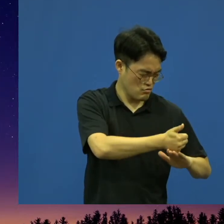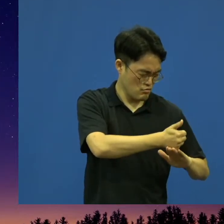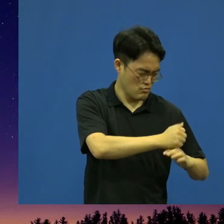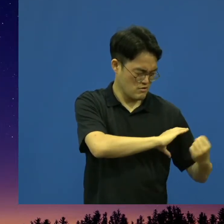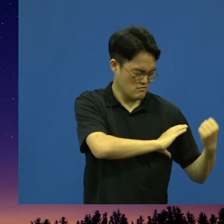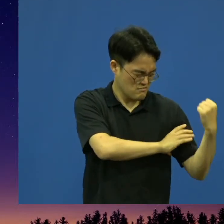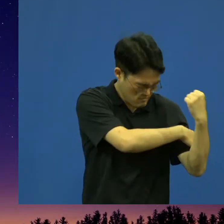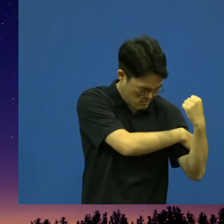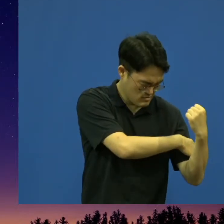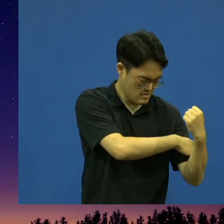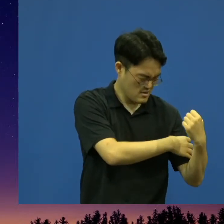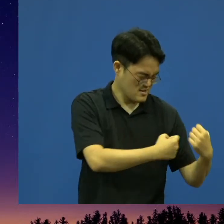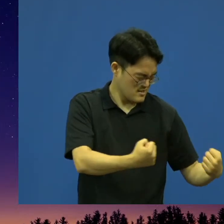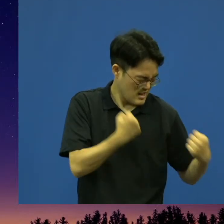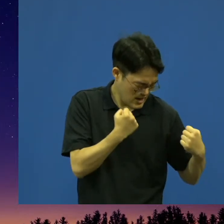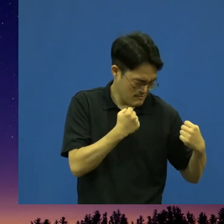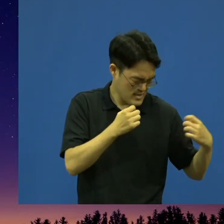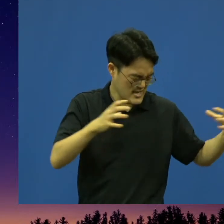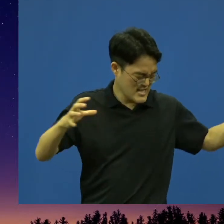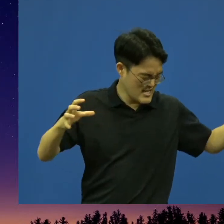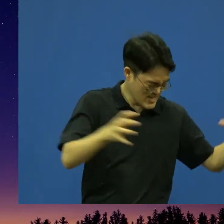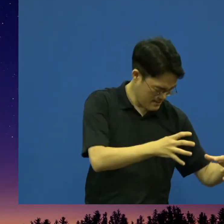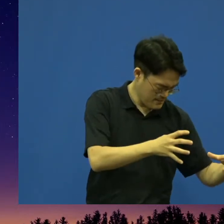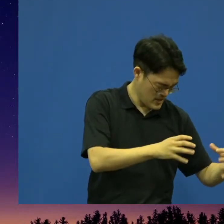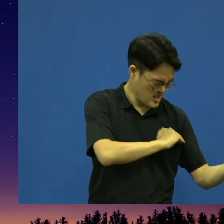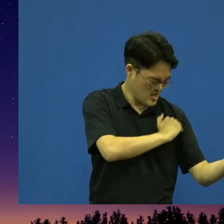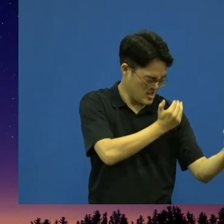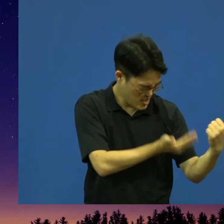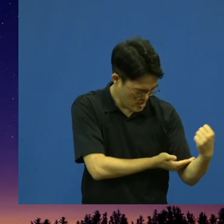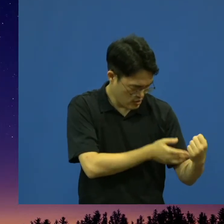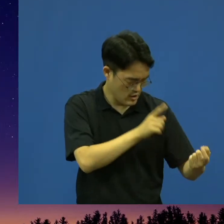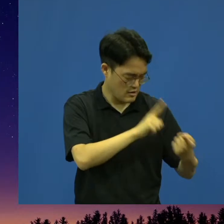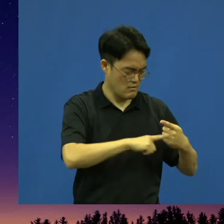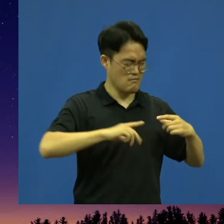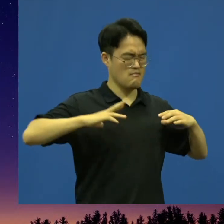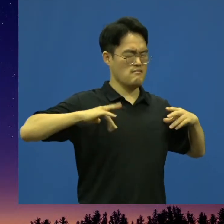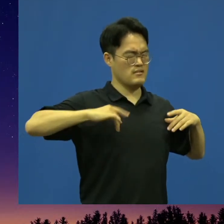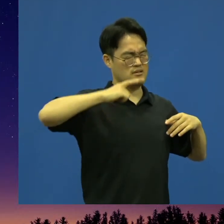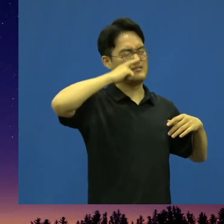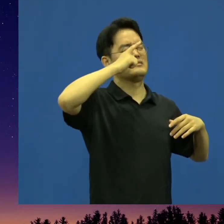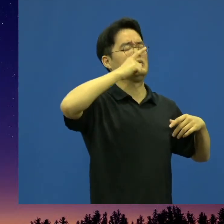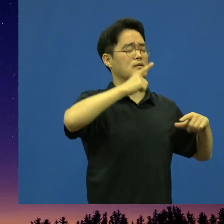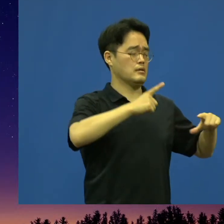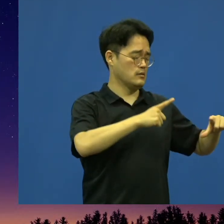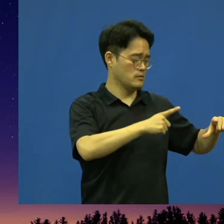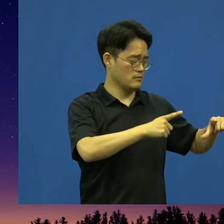권세의 강함과 능력의 출중함들을 자랑하는 시대를 살지만